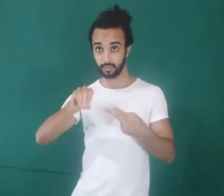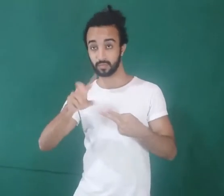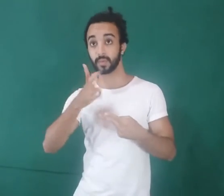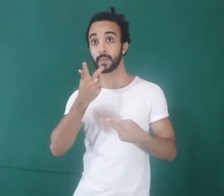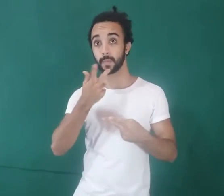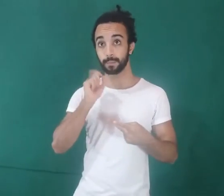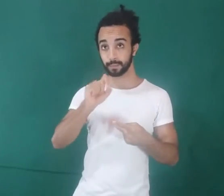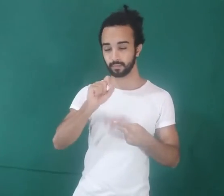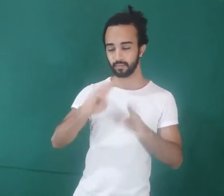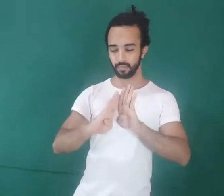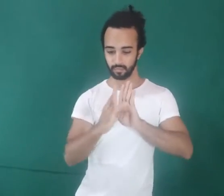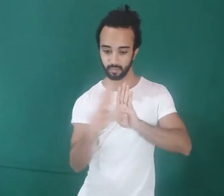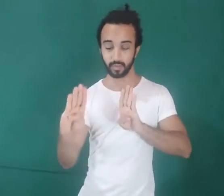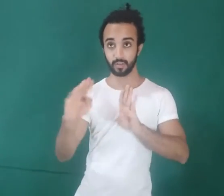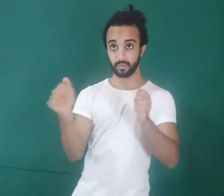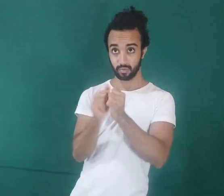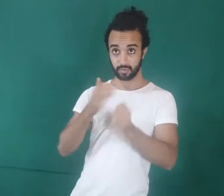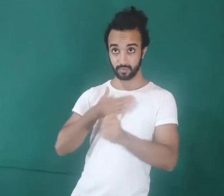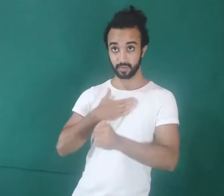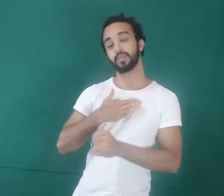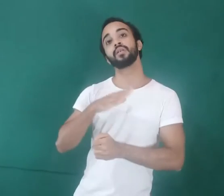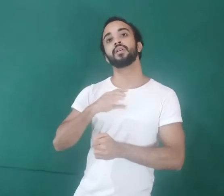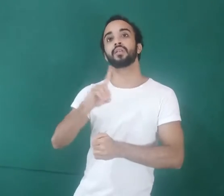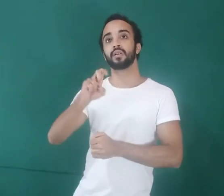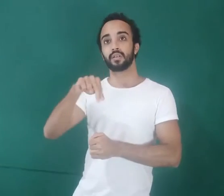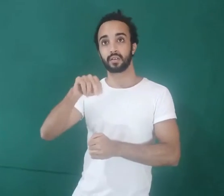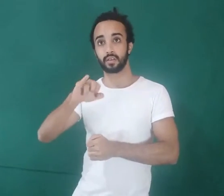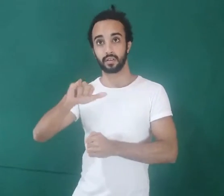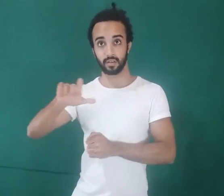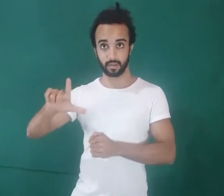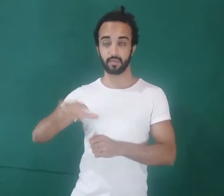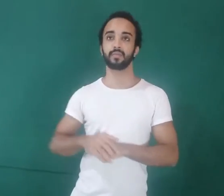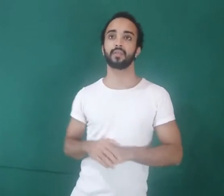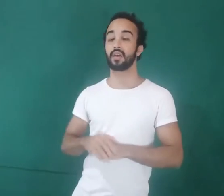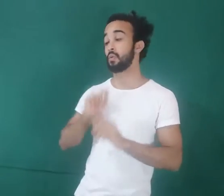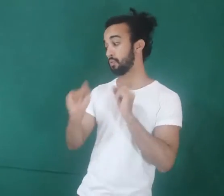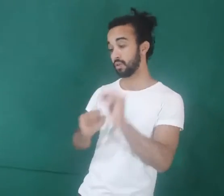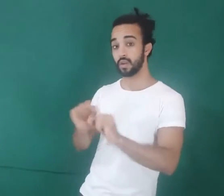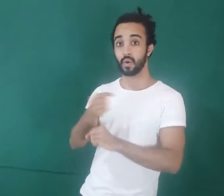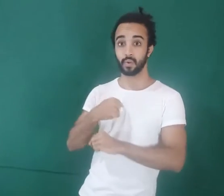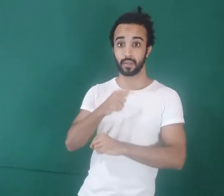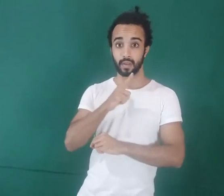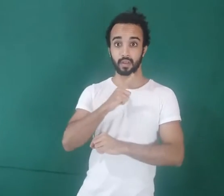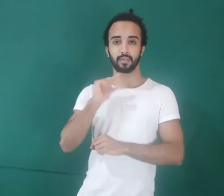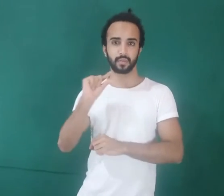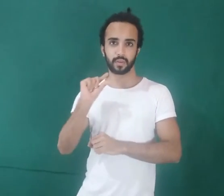que guiam um bote de teatro junto comigo, Daniel Barros e Cardo Ferraz. Isso é o que eu tenho como... Só um